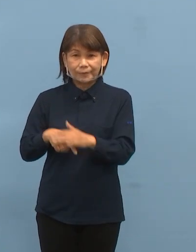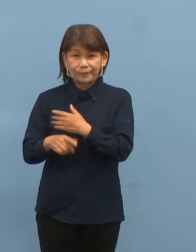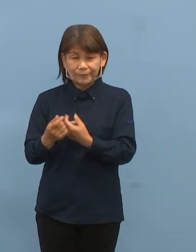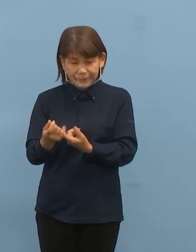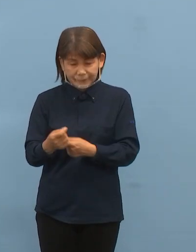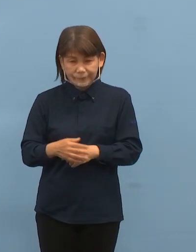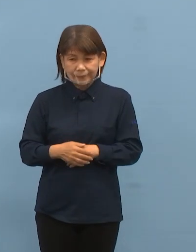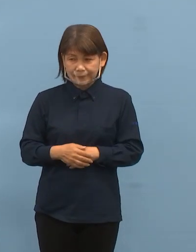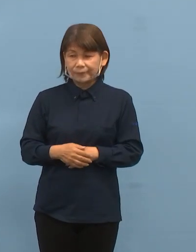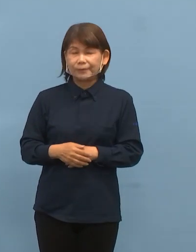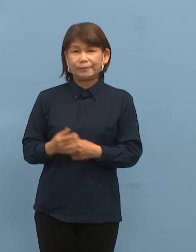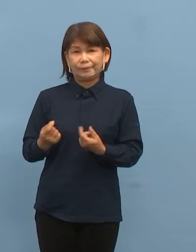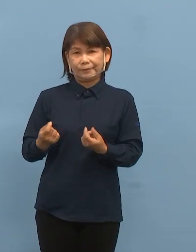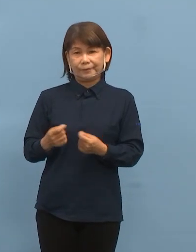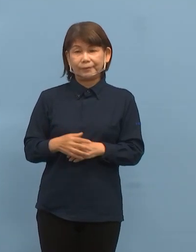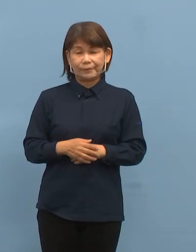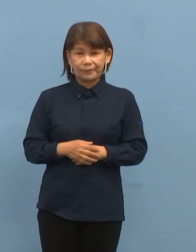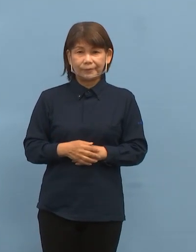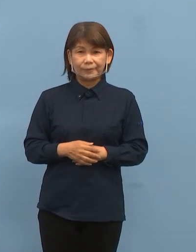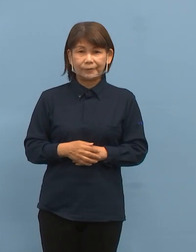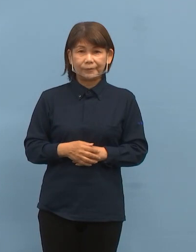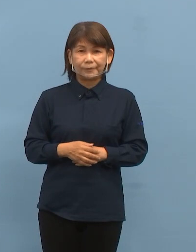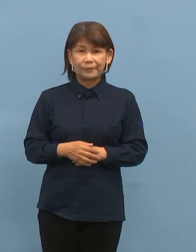それでは、こちらの皆様からご質問をお願いします。